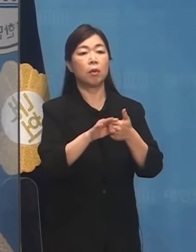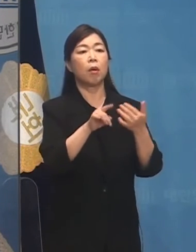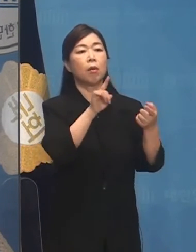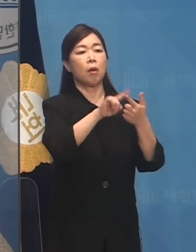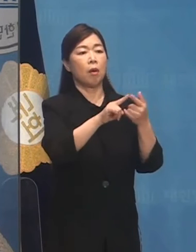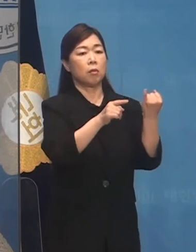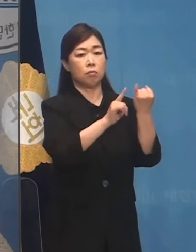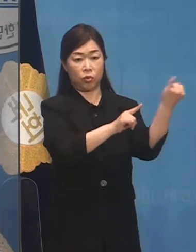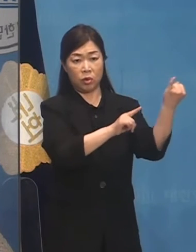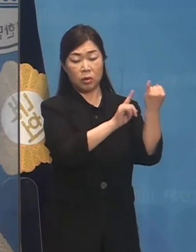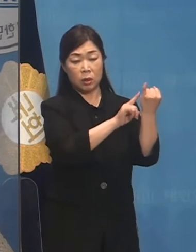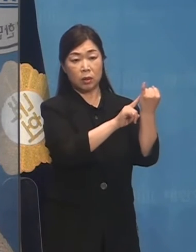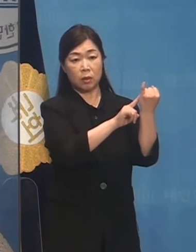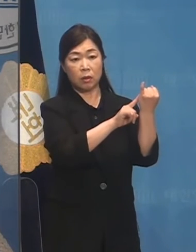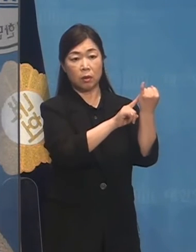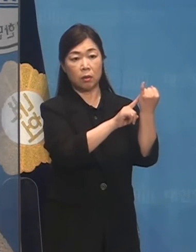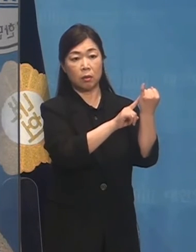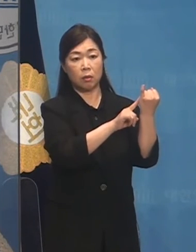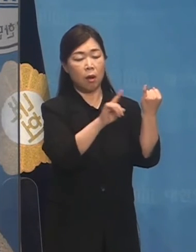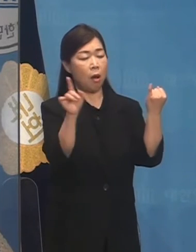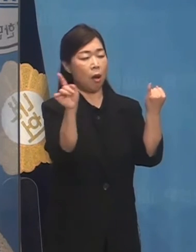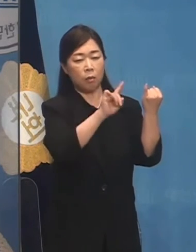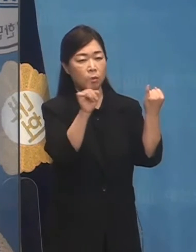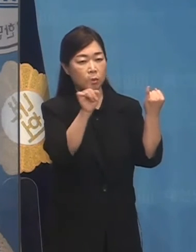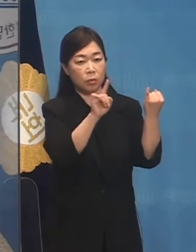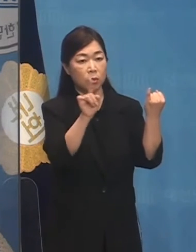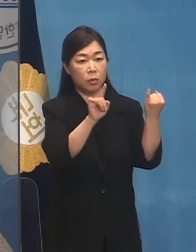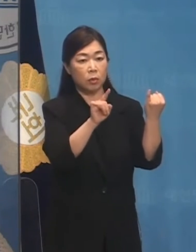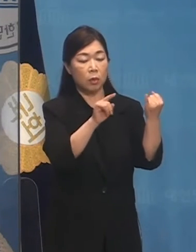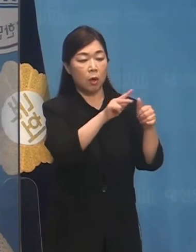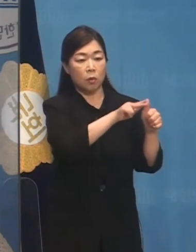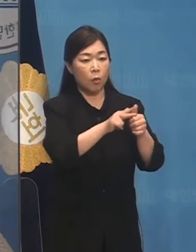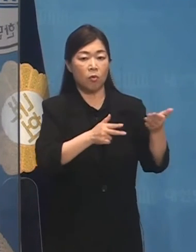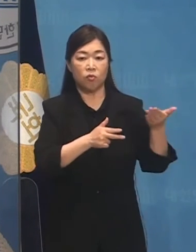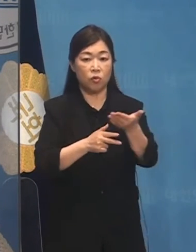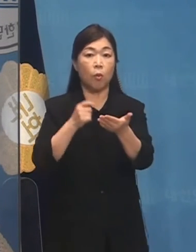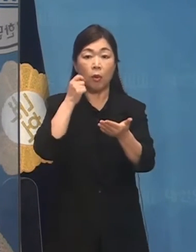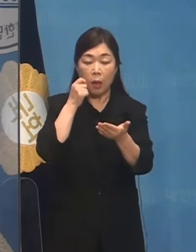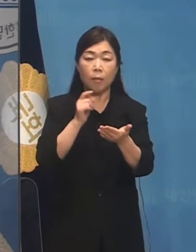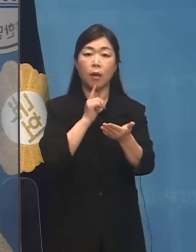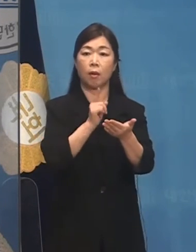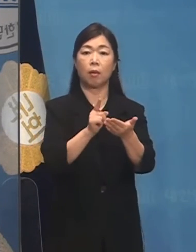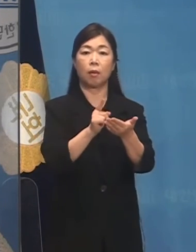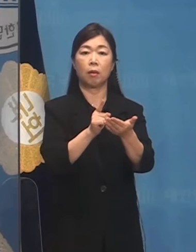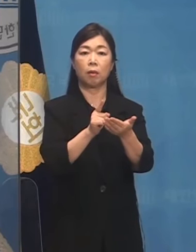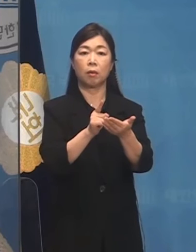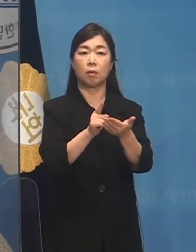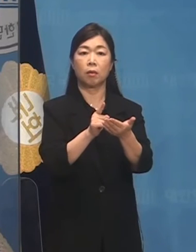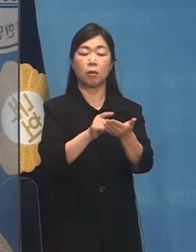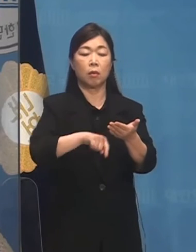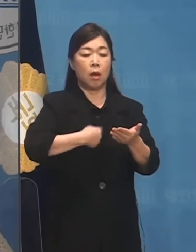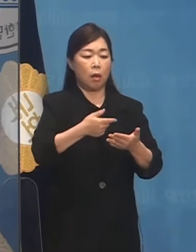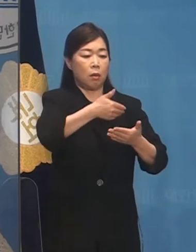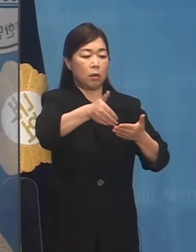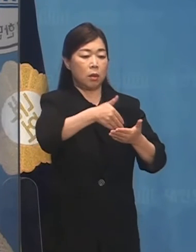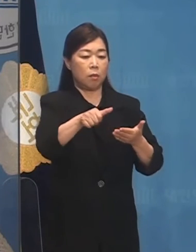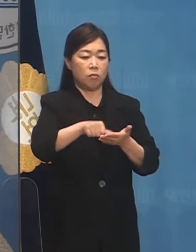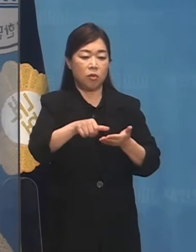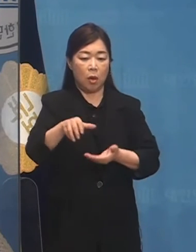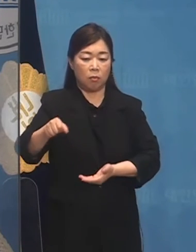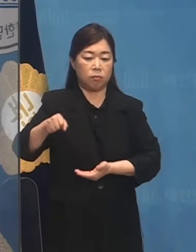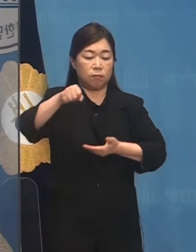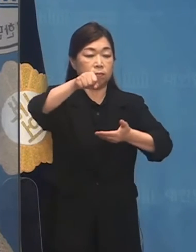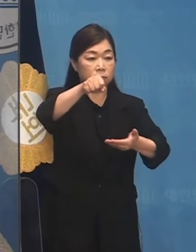최하영 배우자는 아무런 정보를 제공하지 않고 있습니다. 자신의 그림과